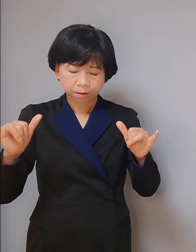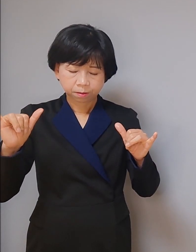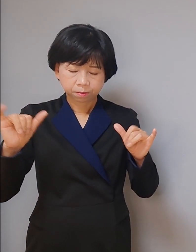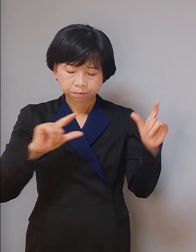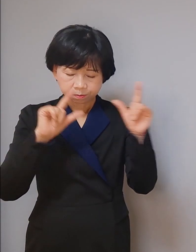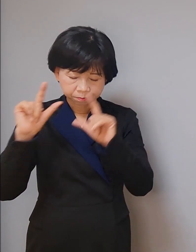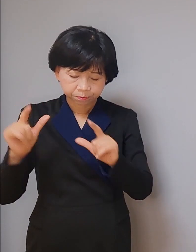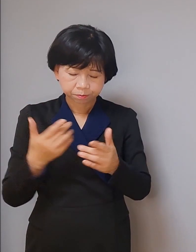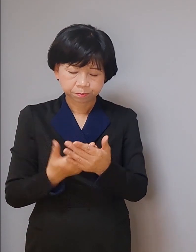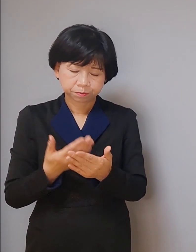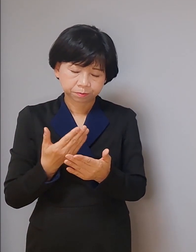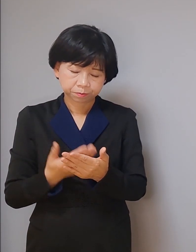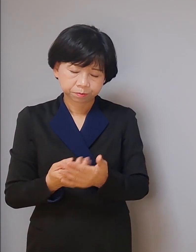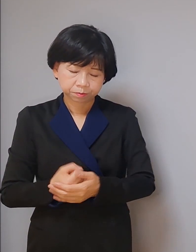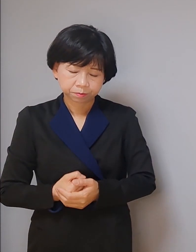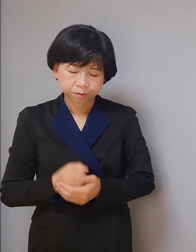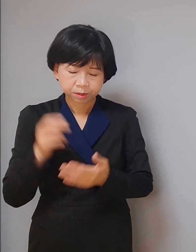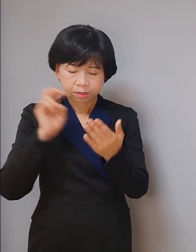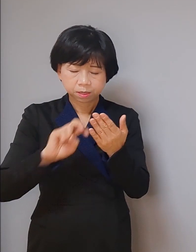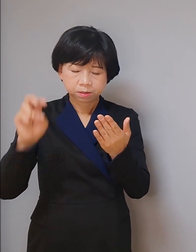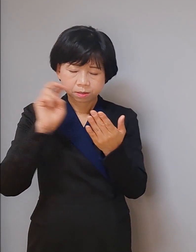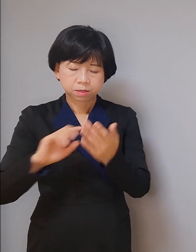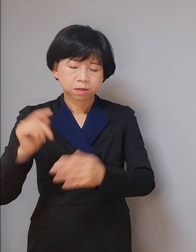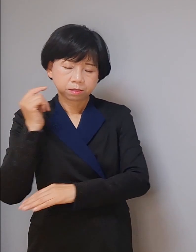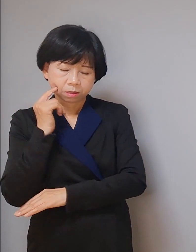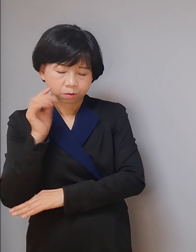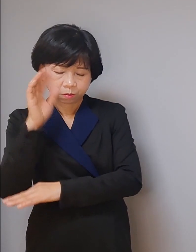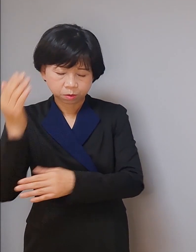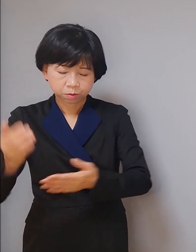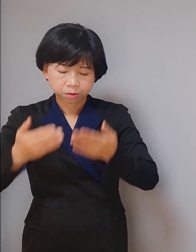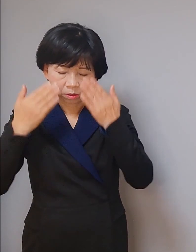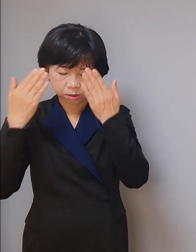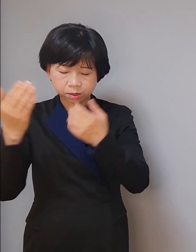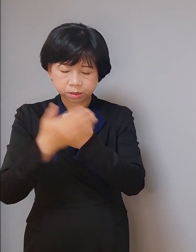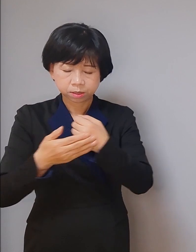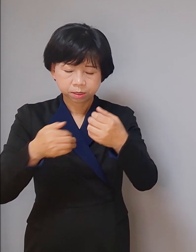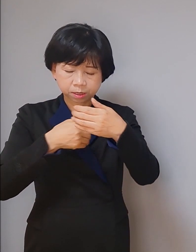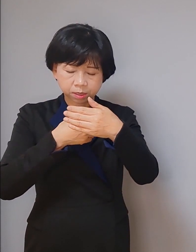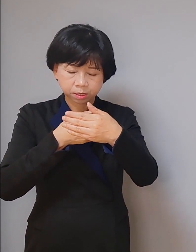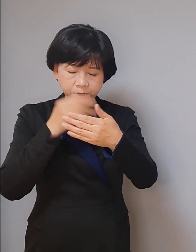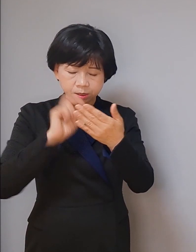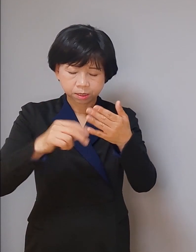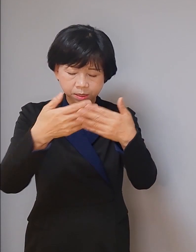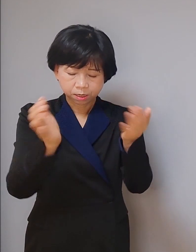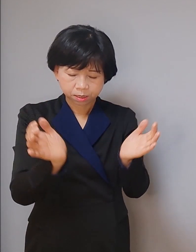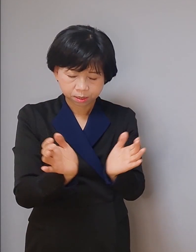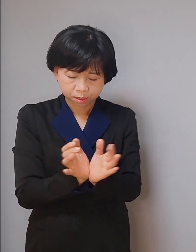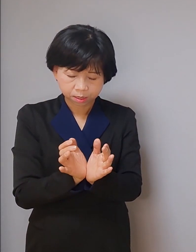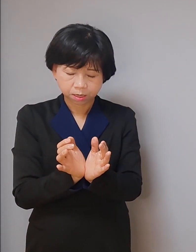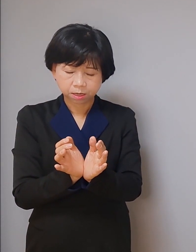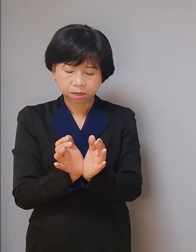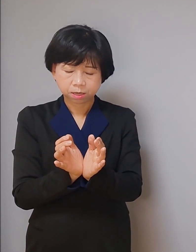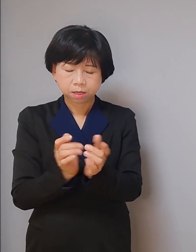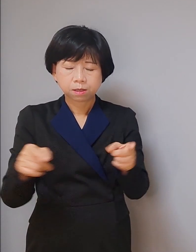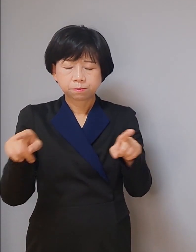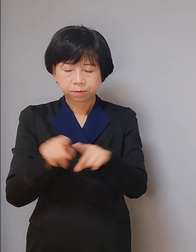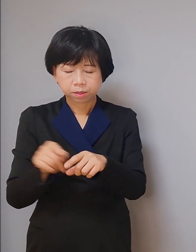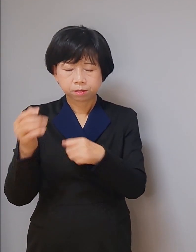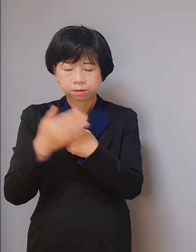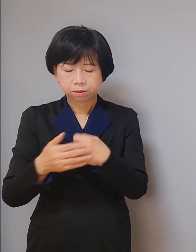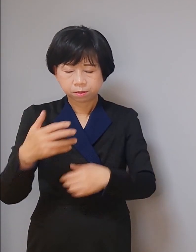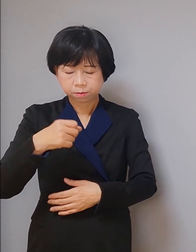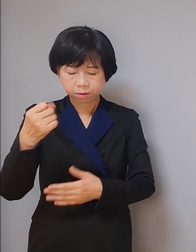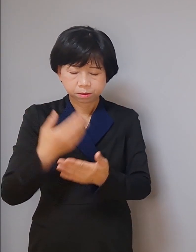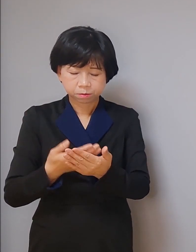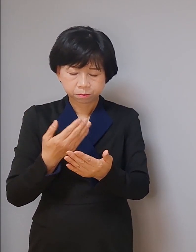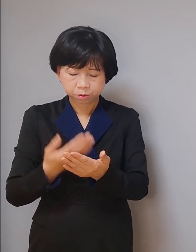하옵소서. 찬양으로 영광 돌리는 은혜 찬양대회에 함께 해주셔서 우리 모두 은혜 받는 시간 되게 하옵소서.